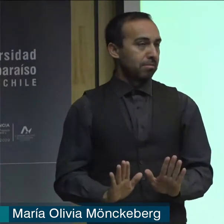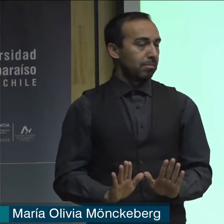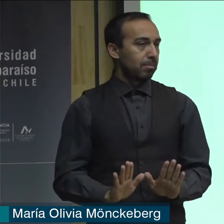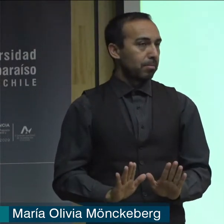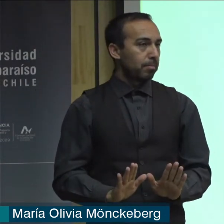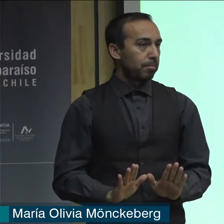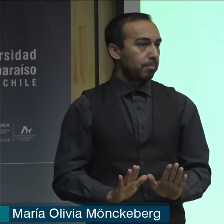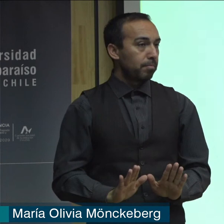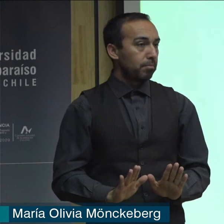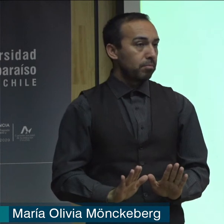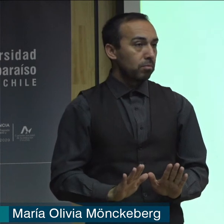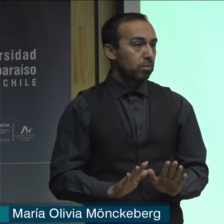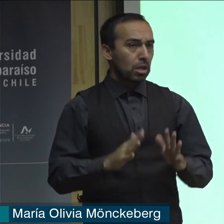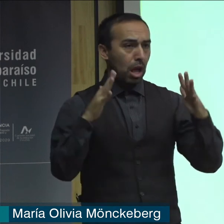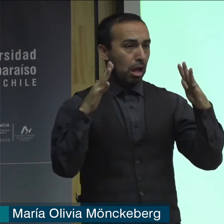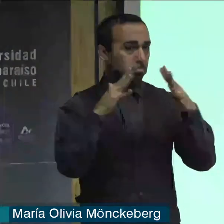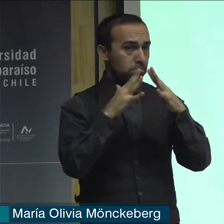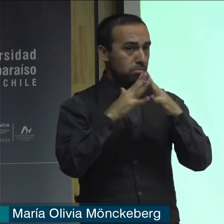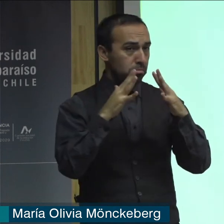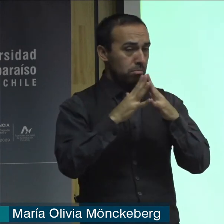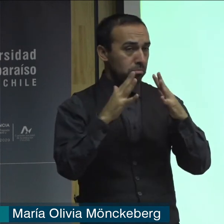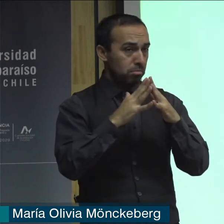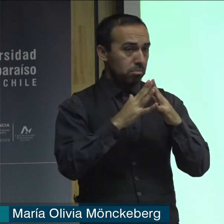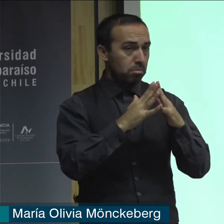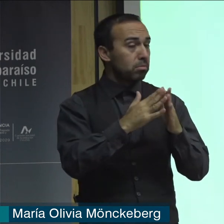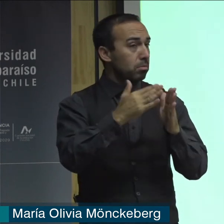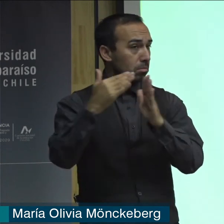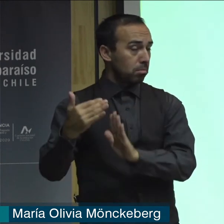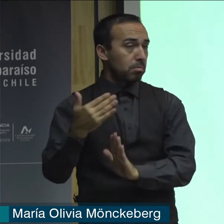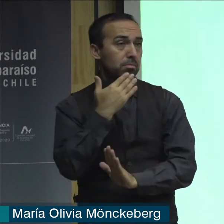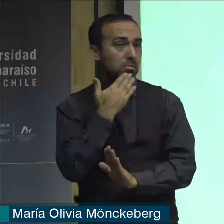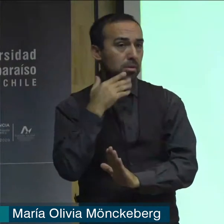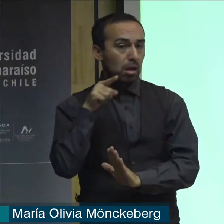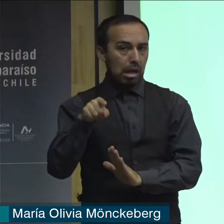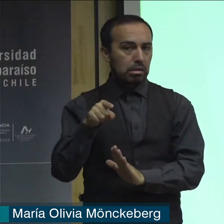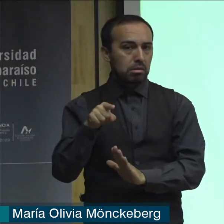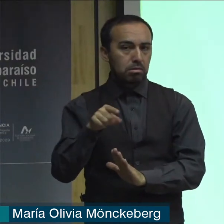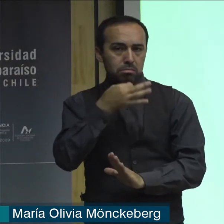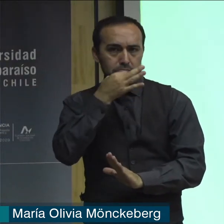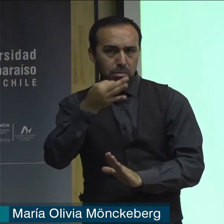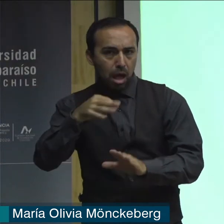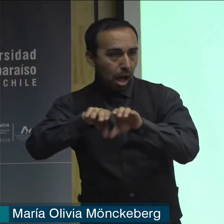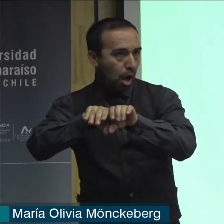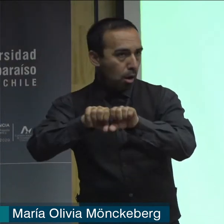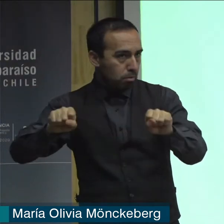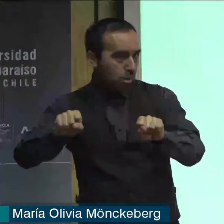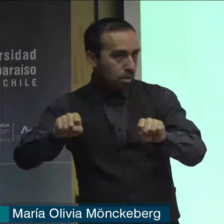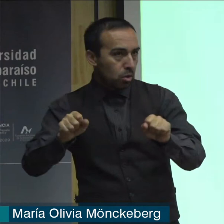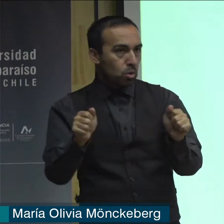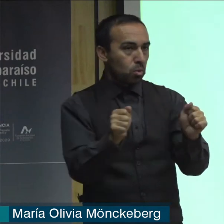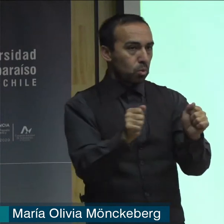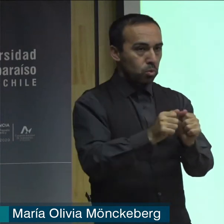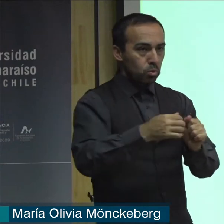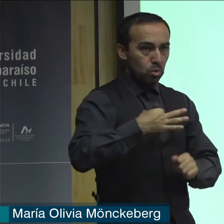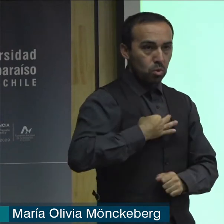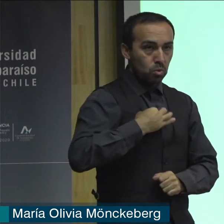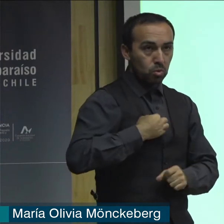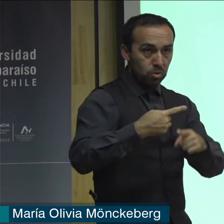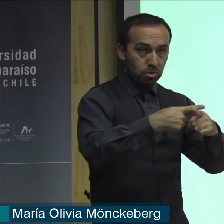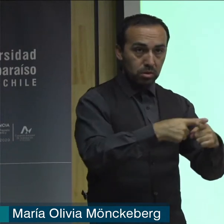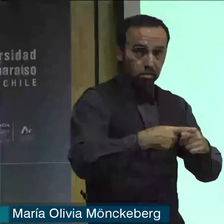los militares y por cierto que de como un acuerdo con los civiles